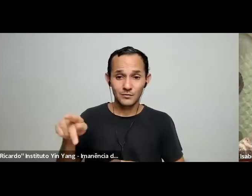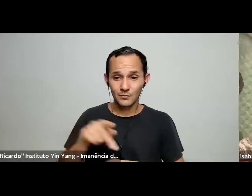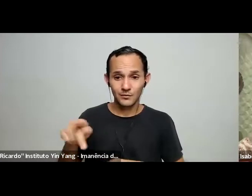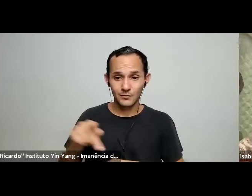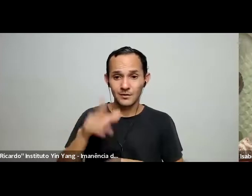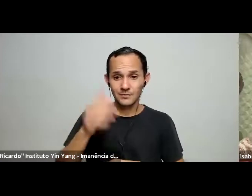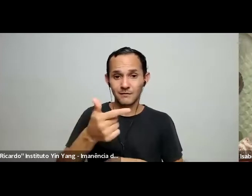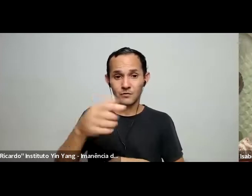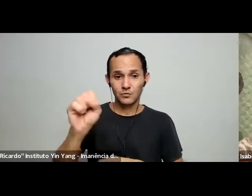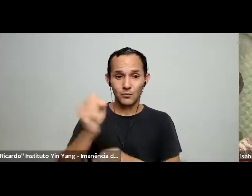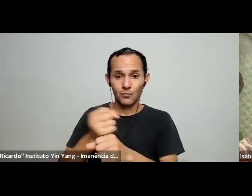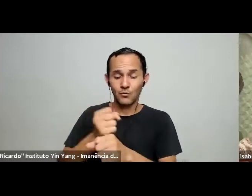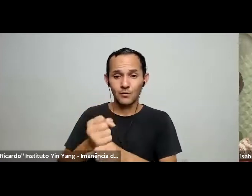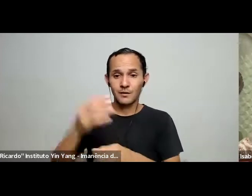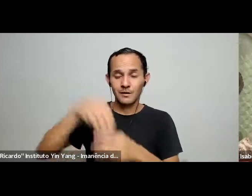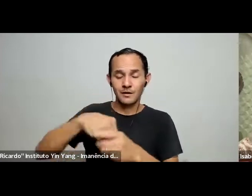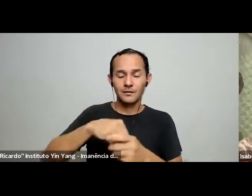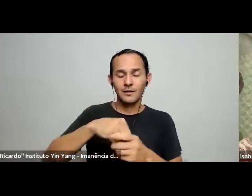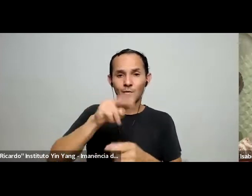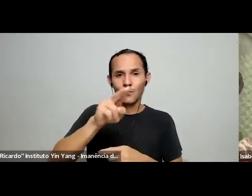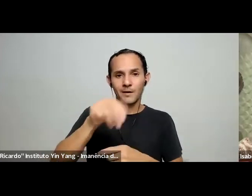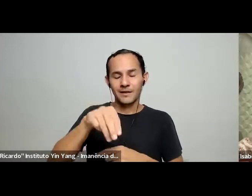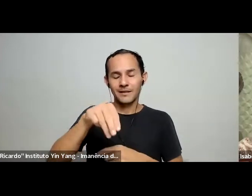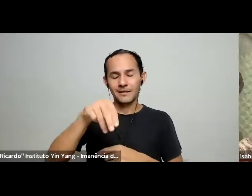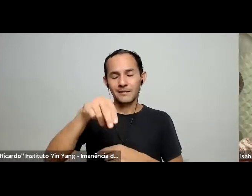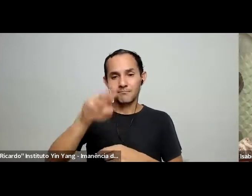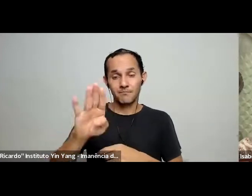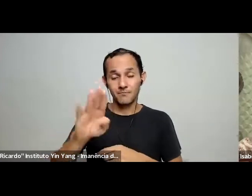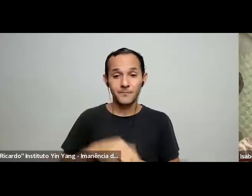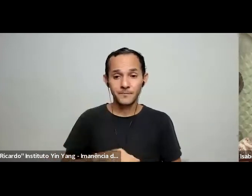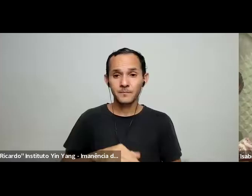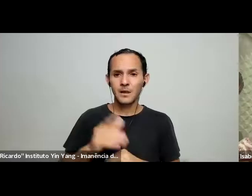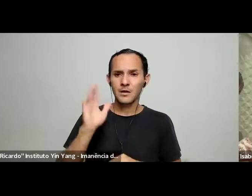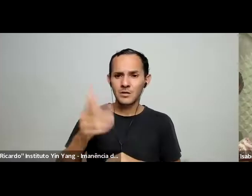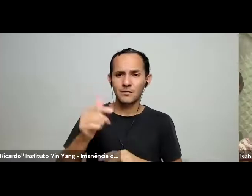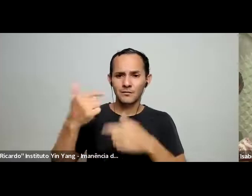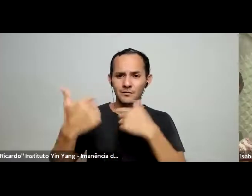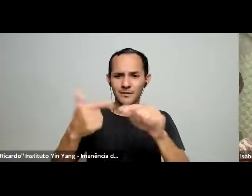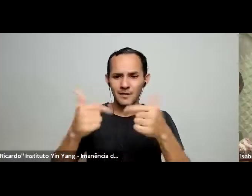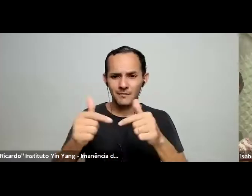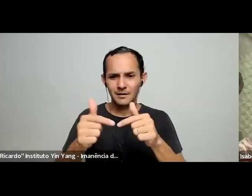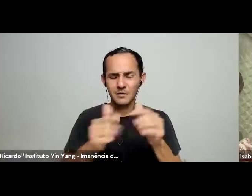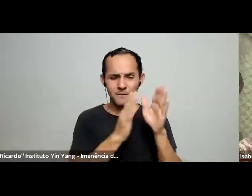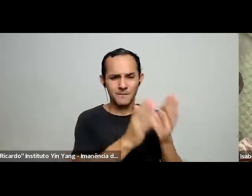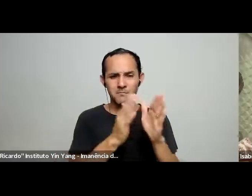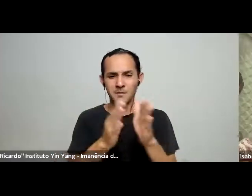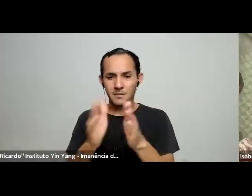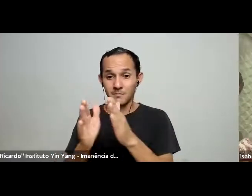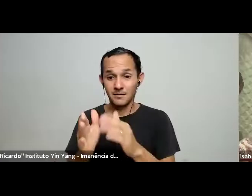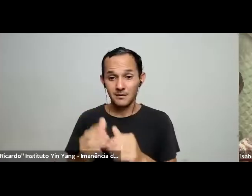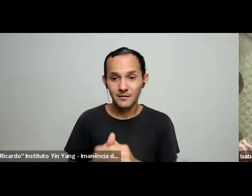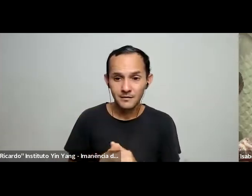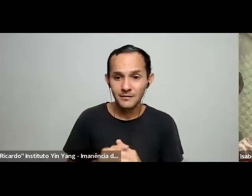já há 28 anos aqui dentro da Universidade de Brasília, e eu posso dizer que eu tenho uma carreira multidisciplinar. Se,